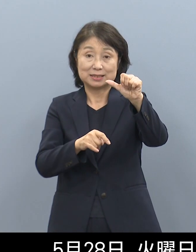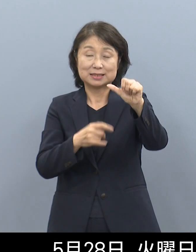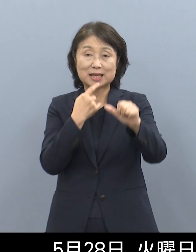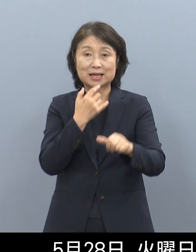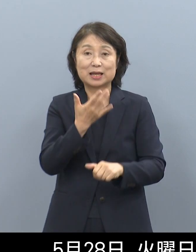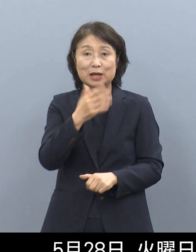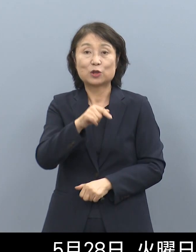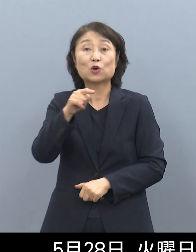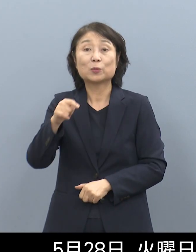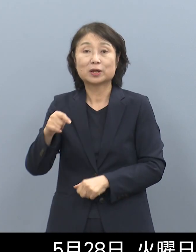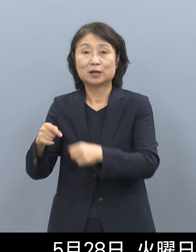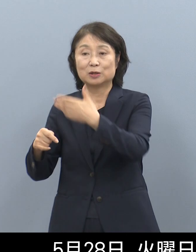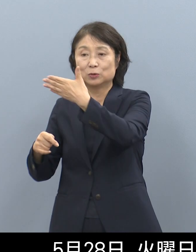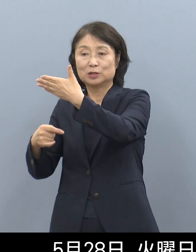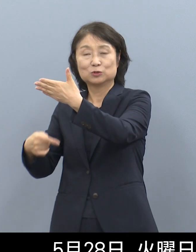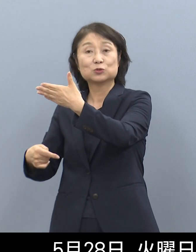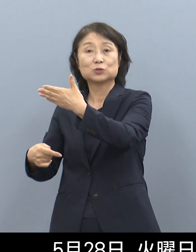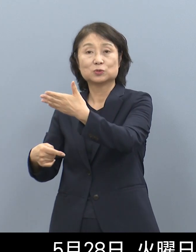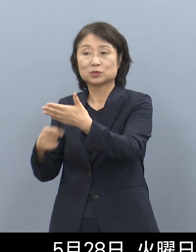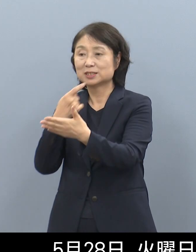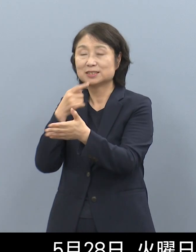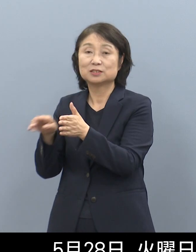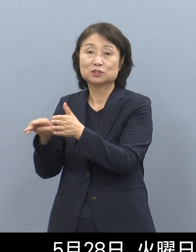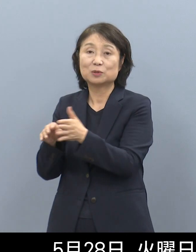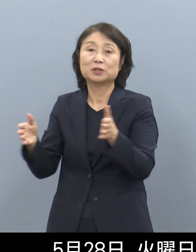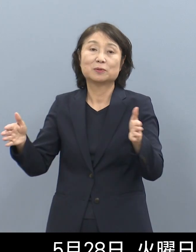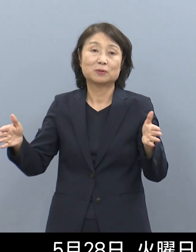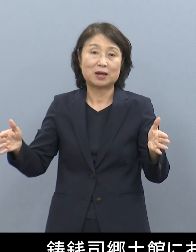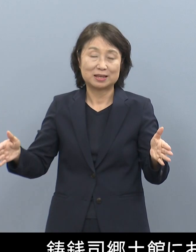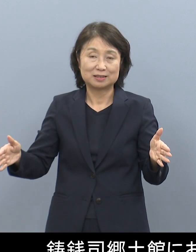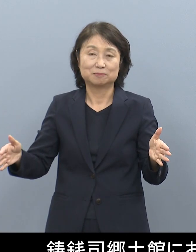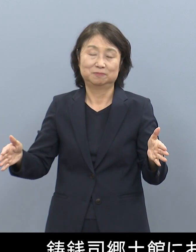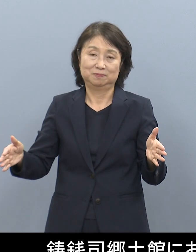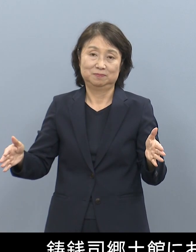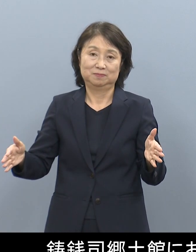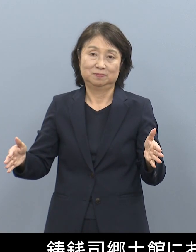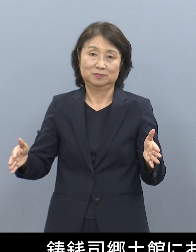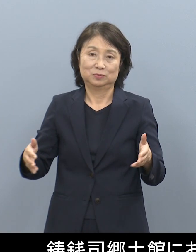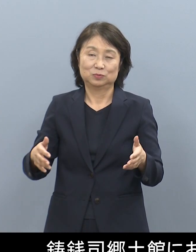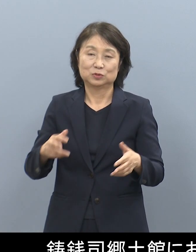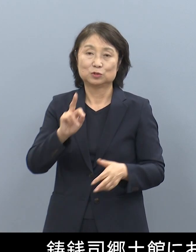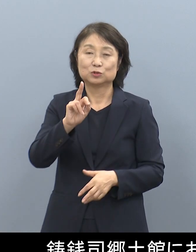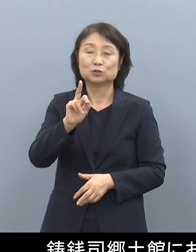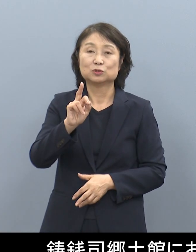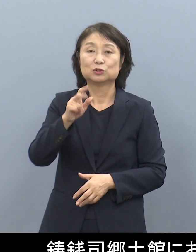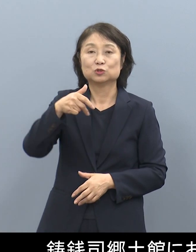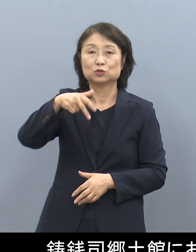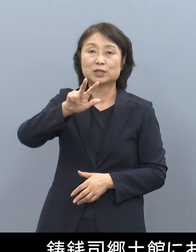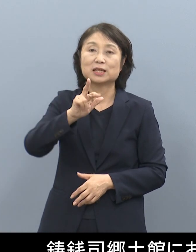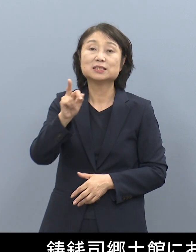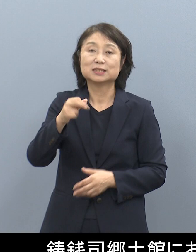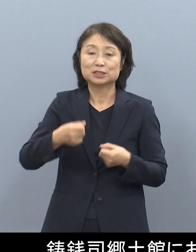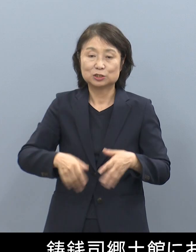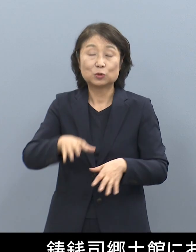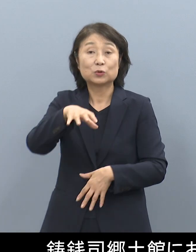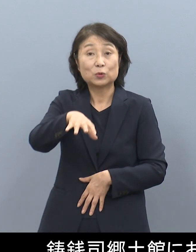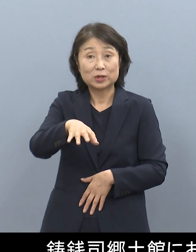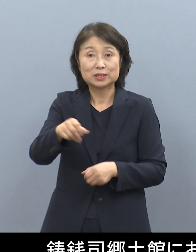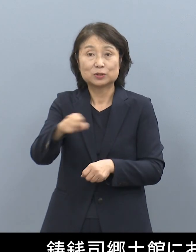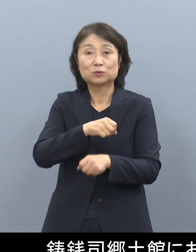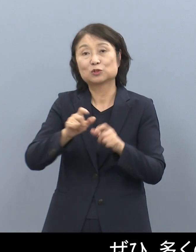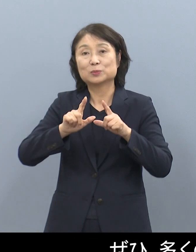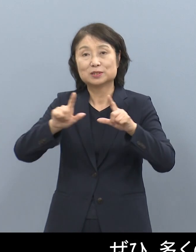から9月1日日曜日までの期間、修善寺郷土館におきまして特別公開をいたします